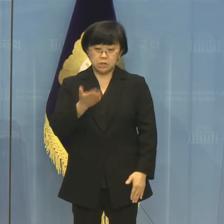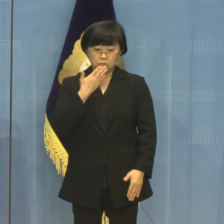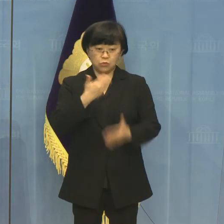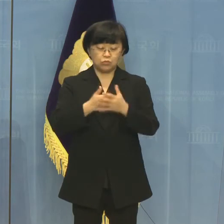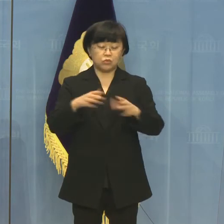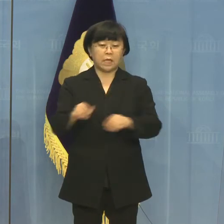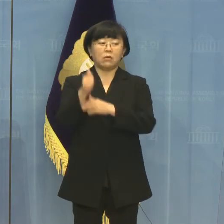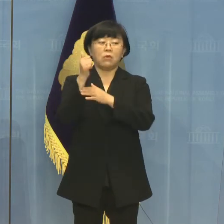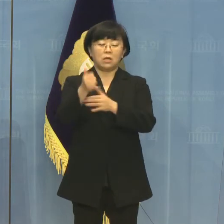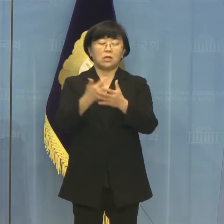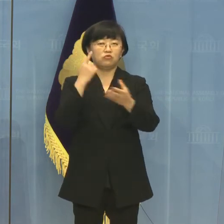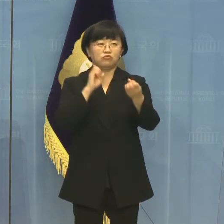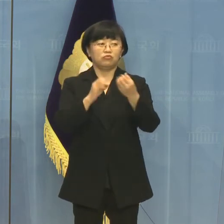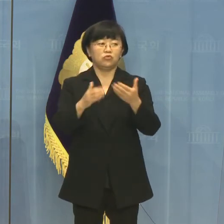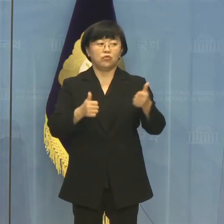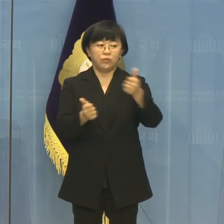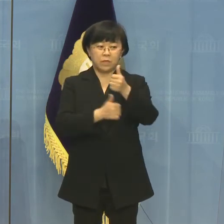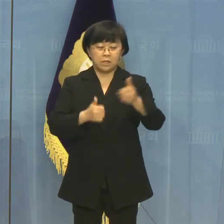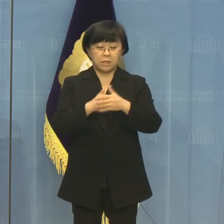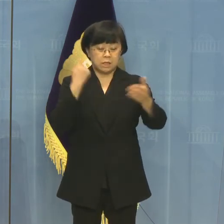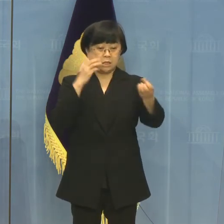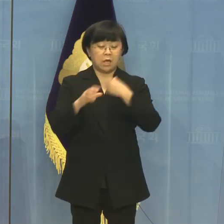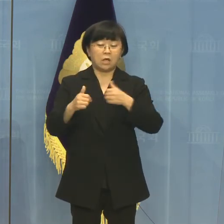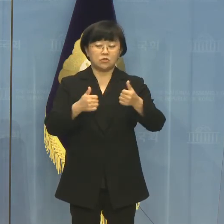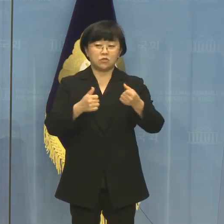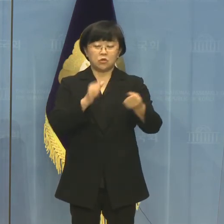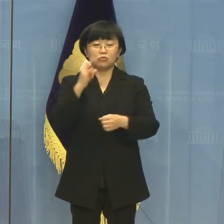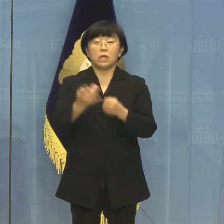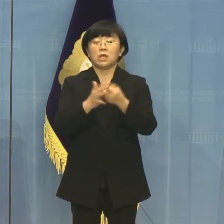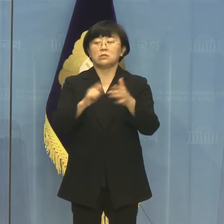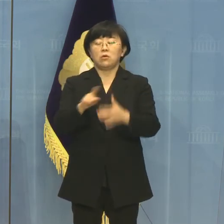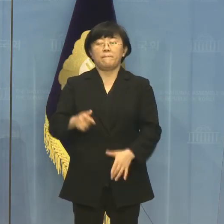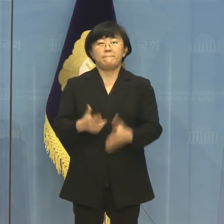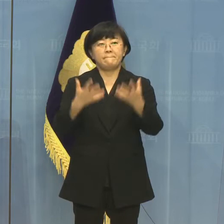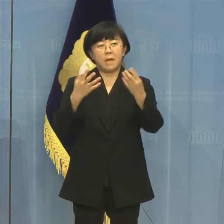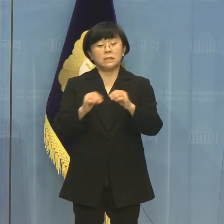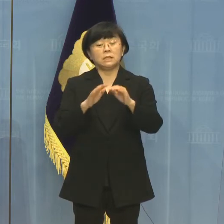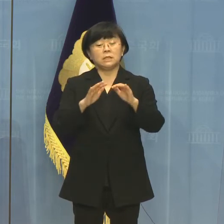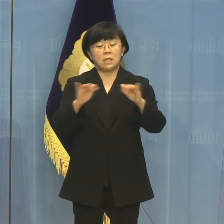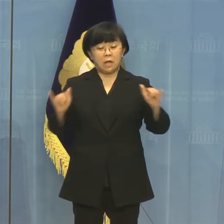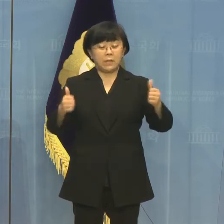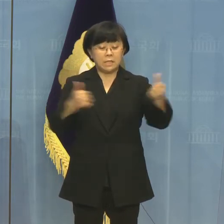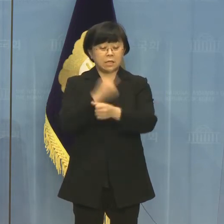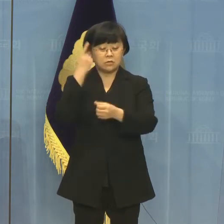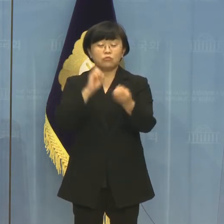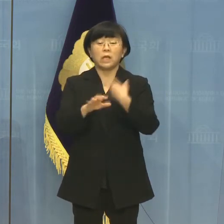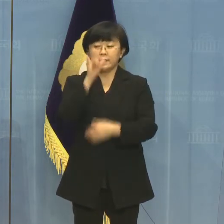대한 국무위원 인사청문회를 진행하는 등 이번 주에는 다수의 인사청문회가 예정되어 있습니다.